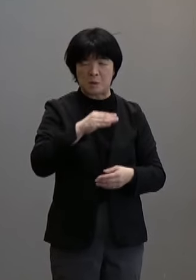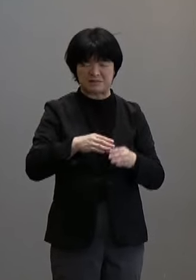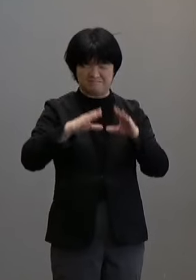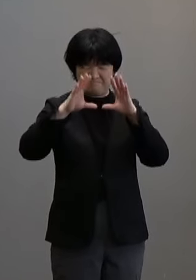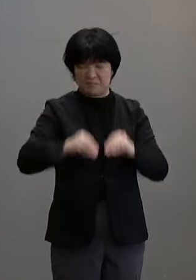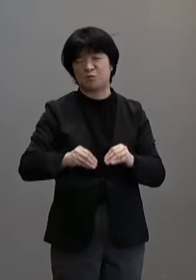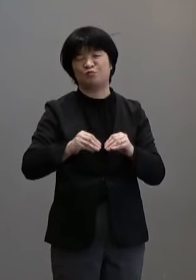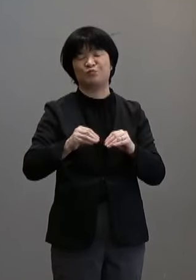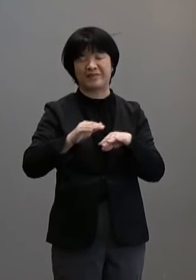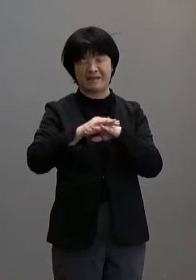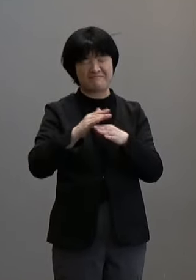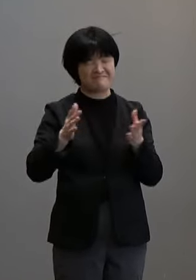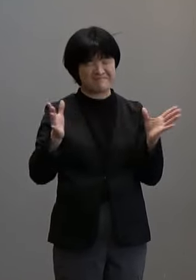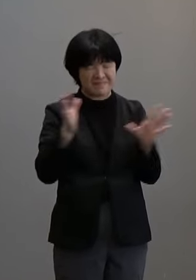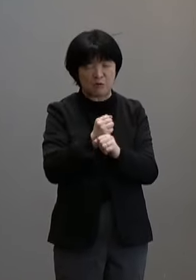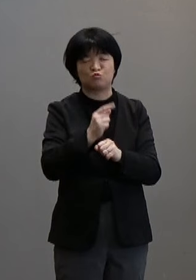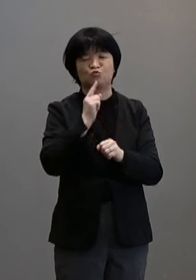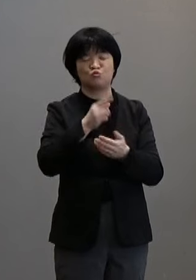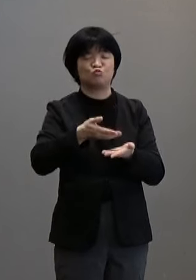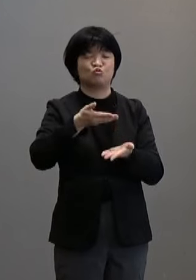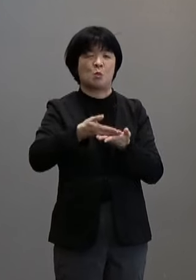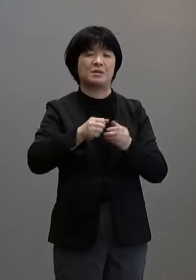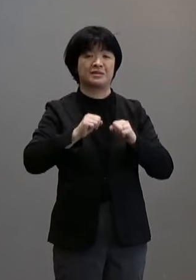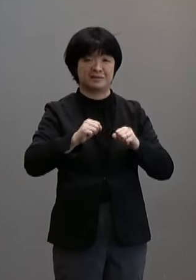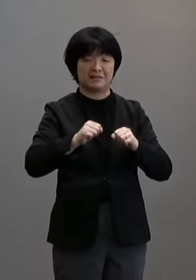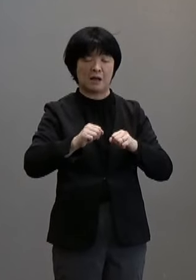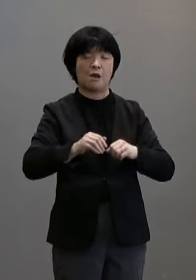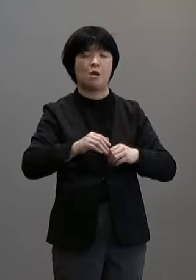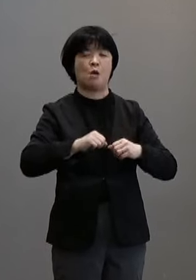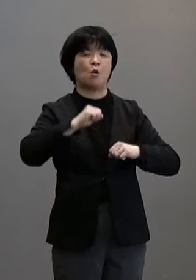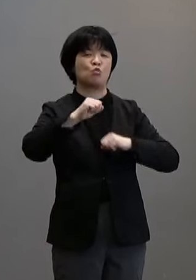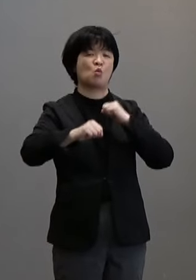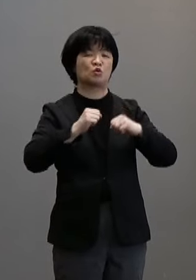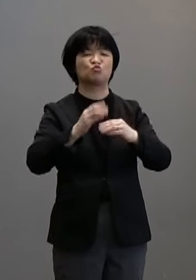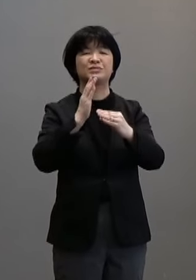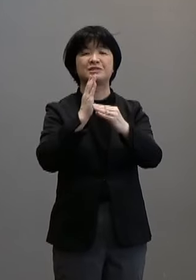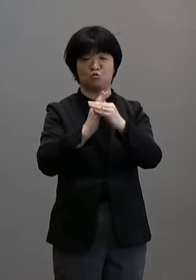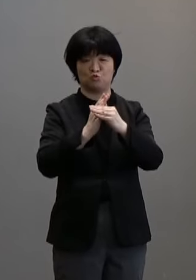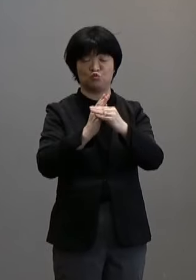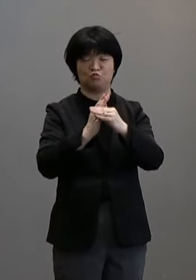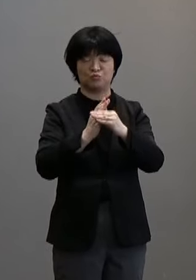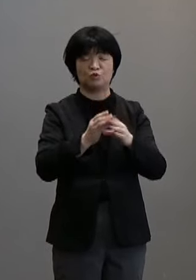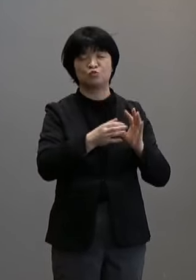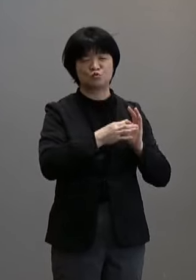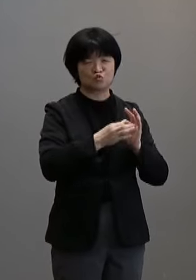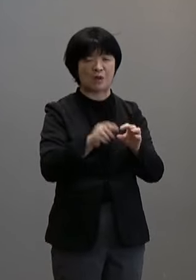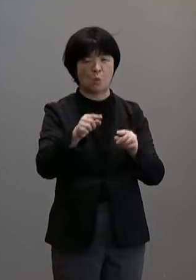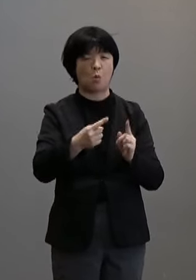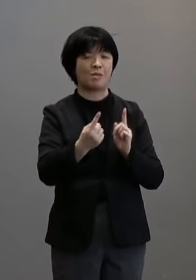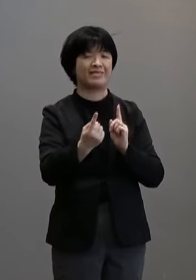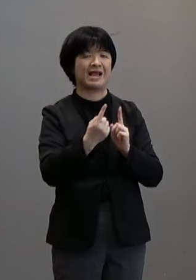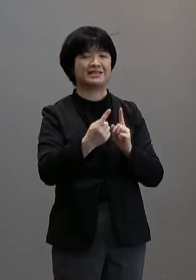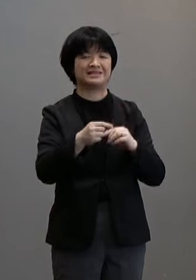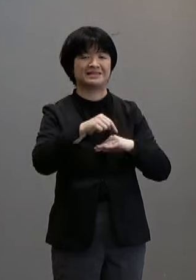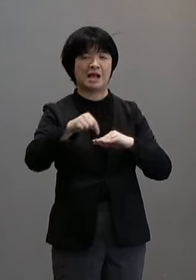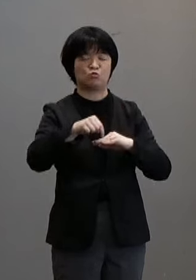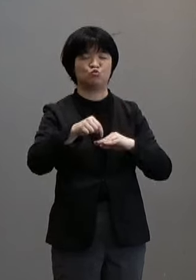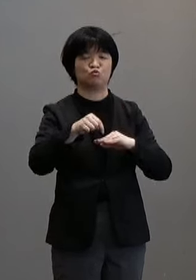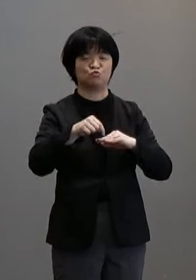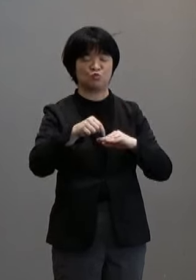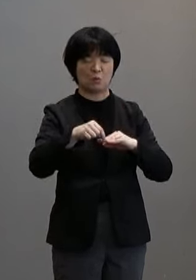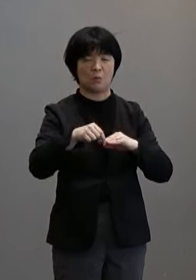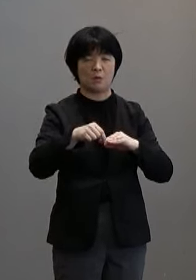しいということを要請をし、順次その取り組みが行われておりますので、 引き続きその対策をですね、